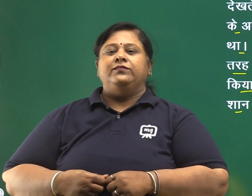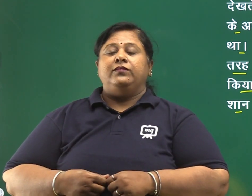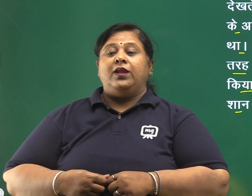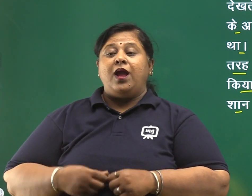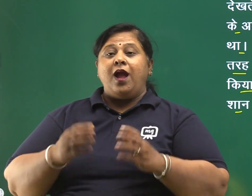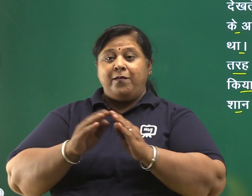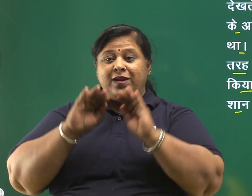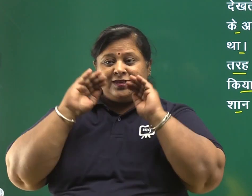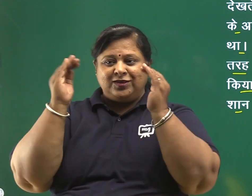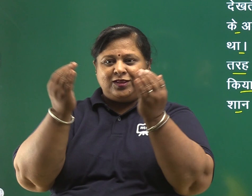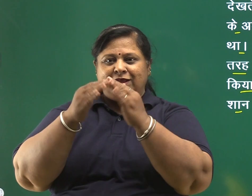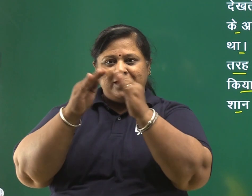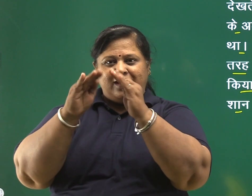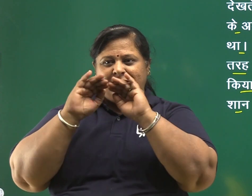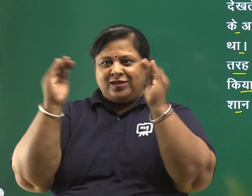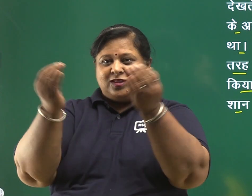अपना छत्ता बनाती है,